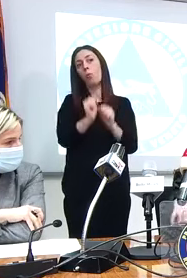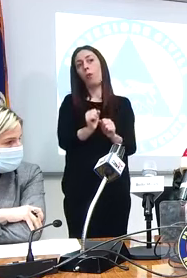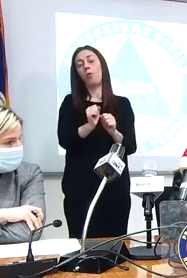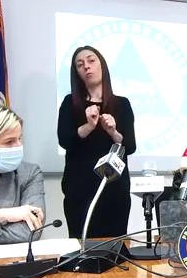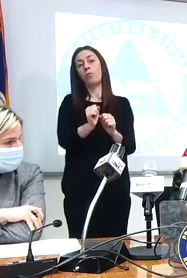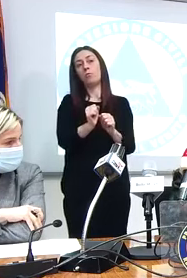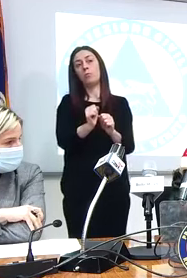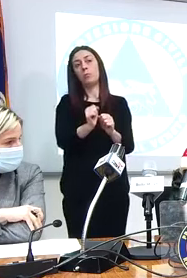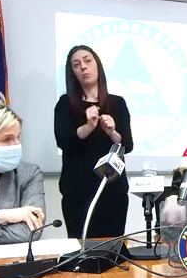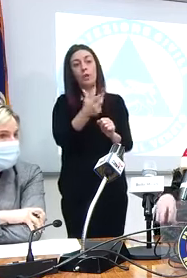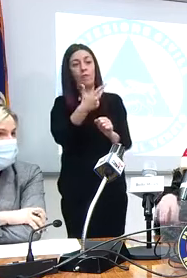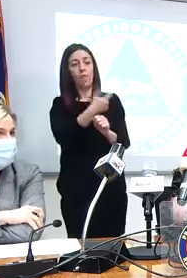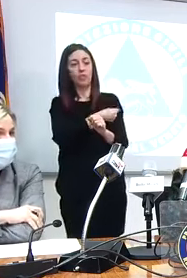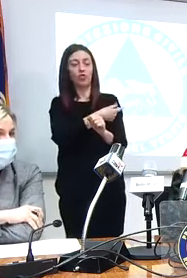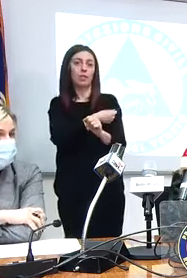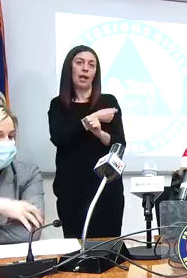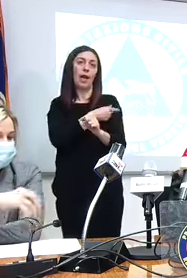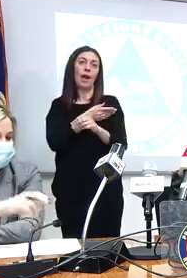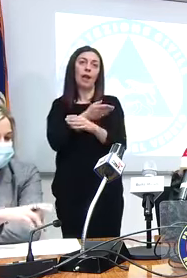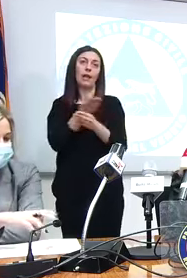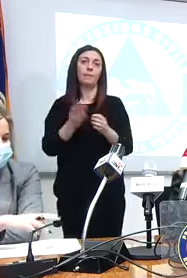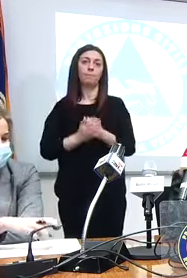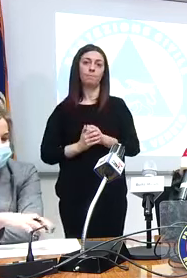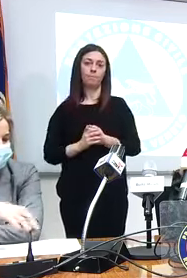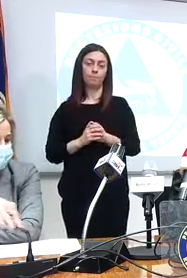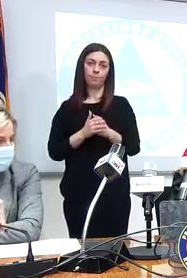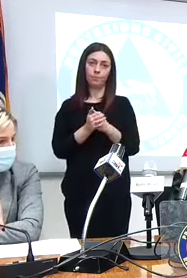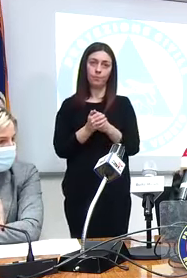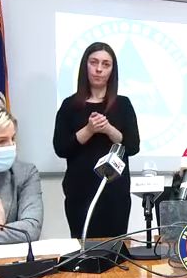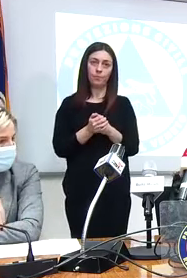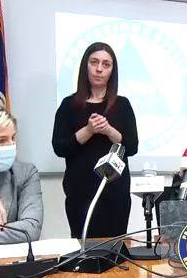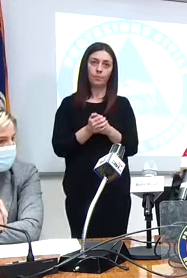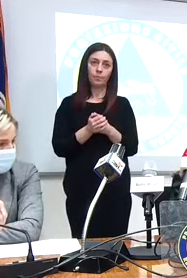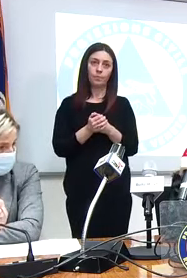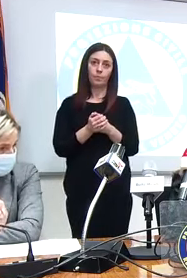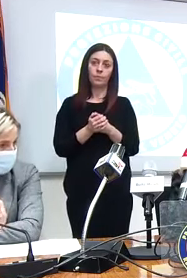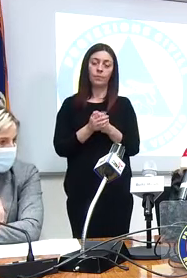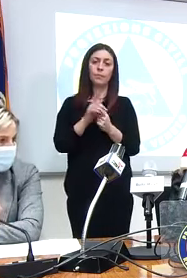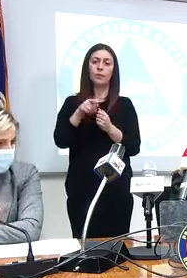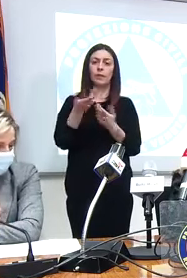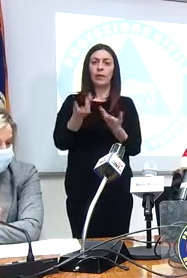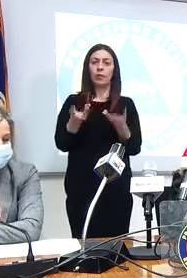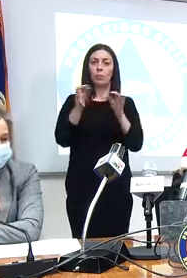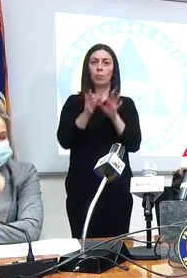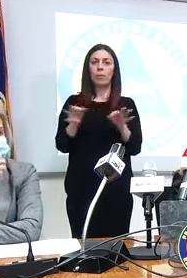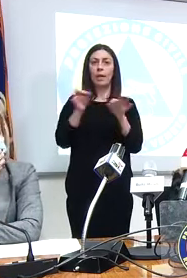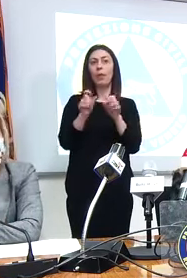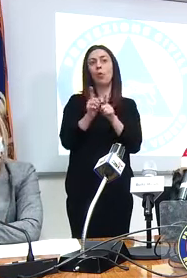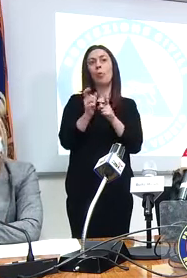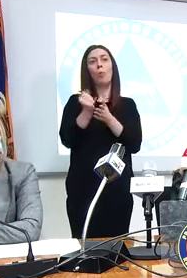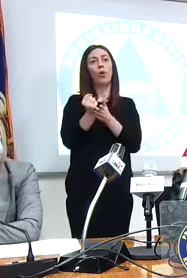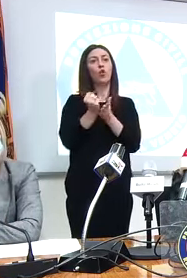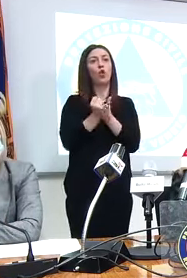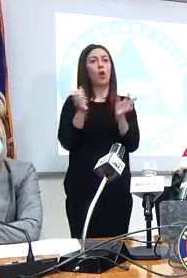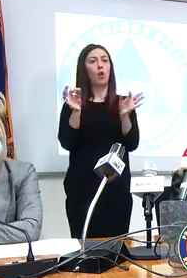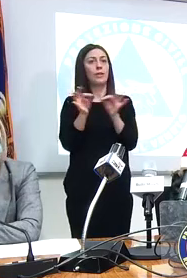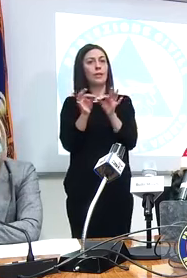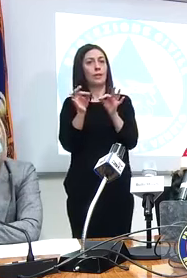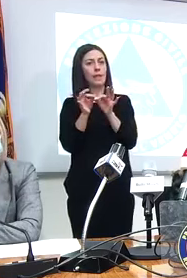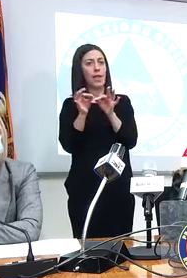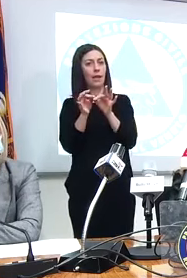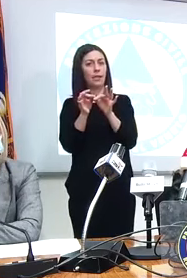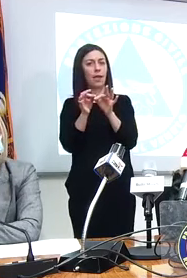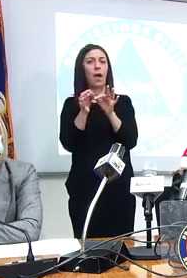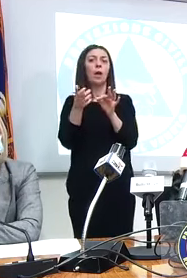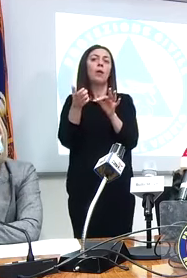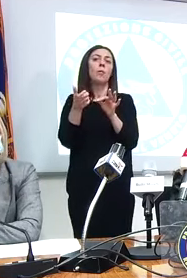vaccinare quei lavoratori, e stiamo predisponendo una sorta di protocollo d'intesa, perché è normale che